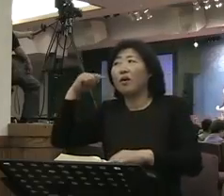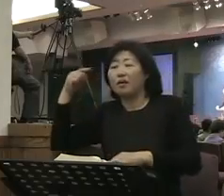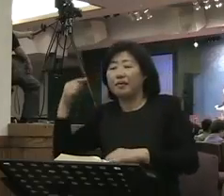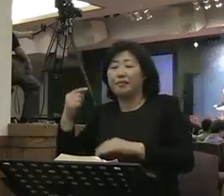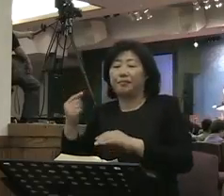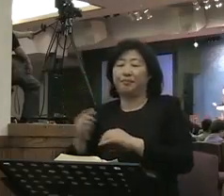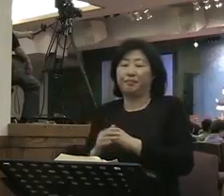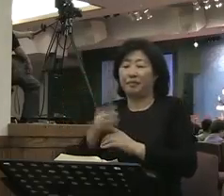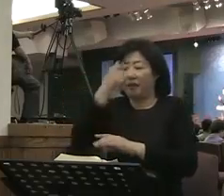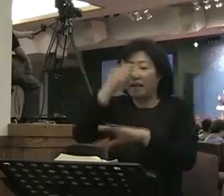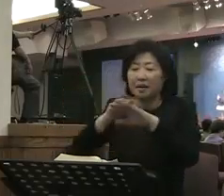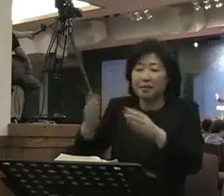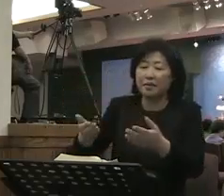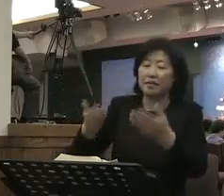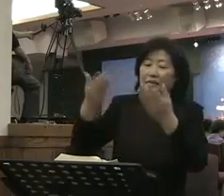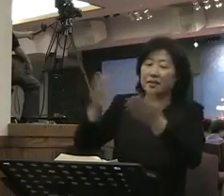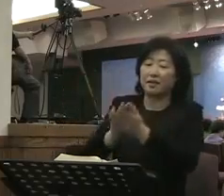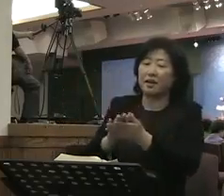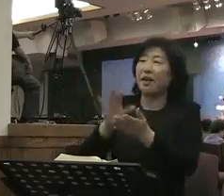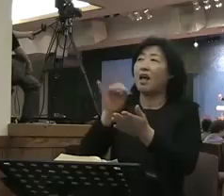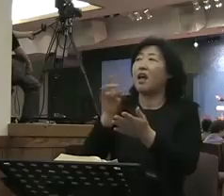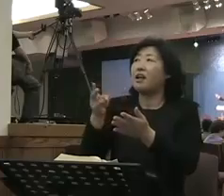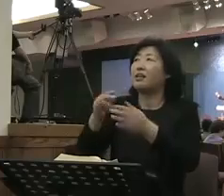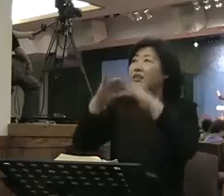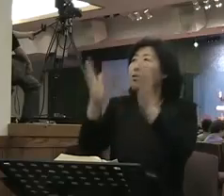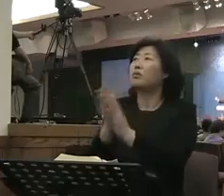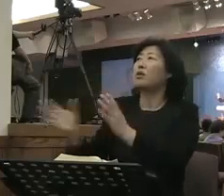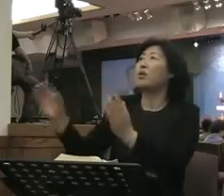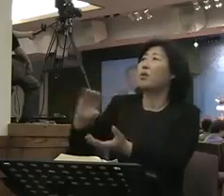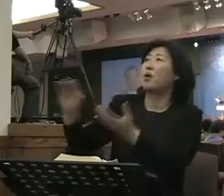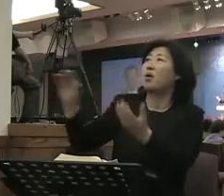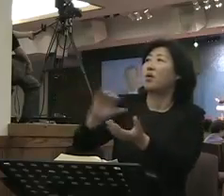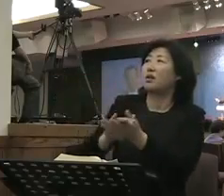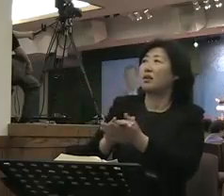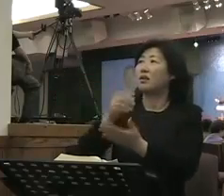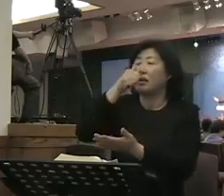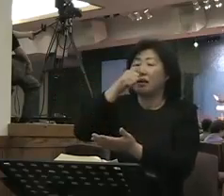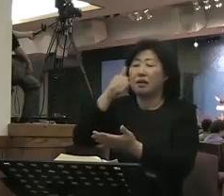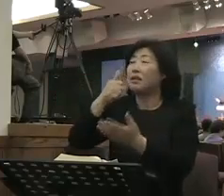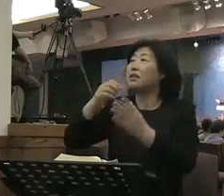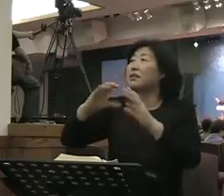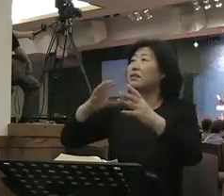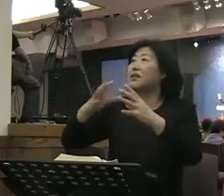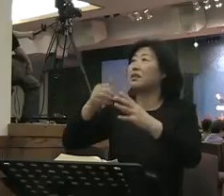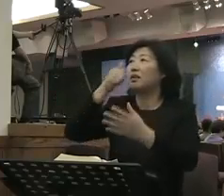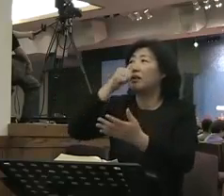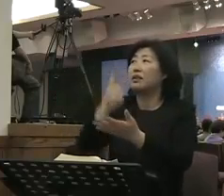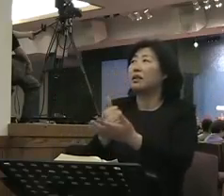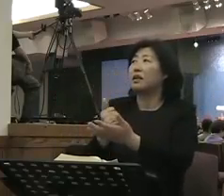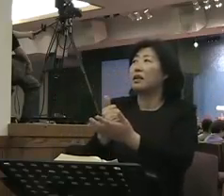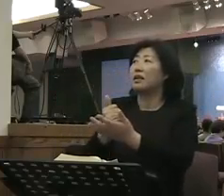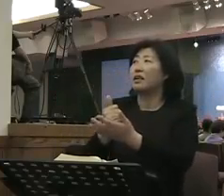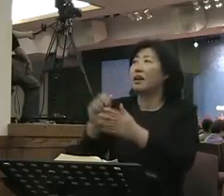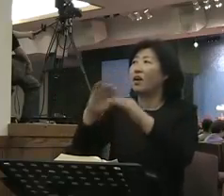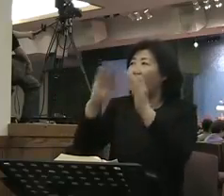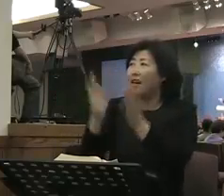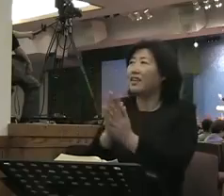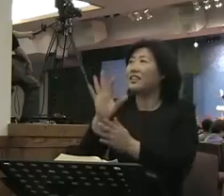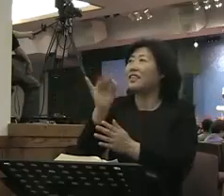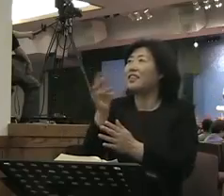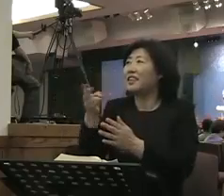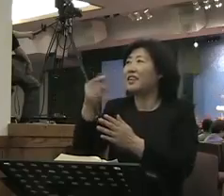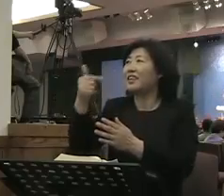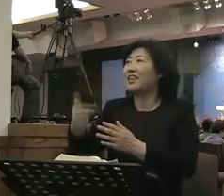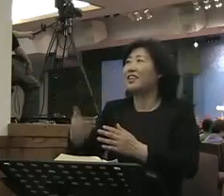예배를 드리면서 에너지가 다 쏟아져야 세상에서 죄를 지으려는 에너지가 완전히 없어지죠.